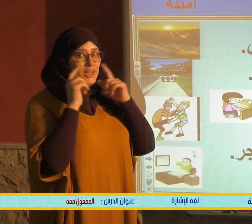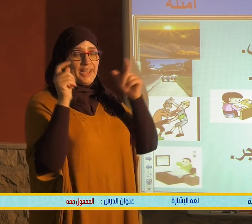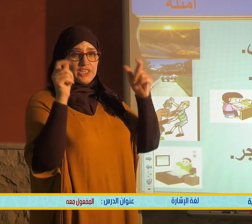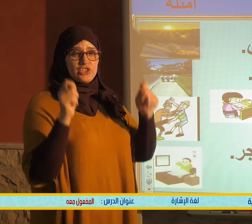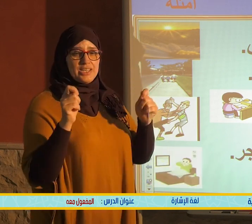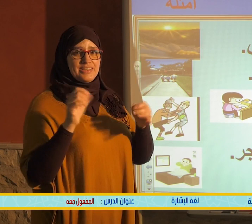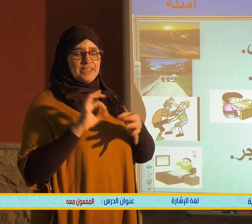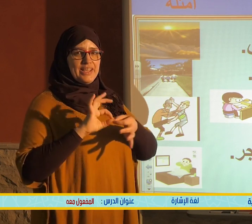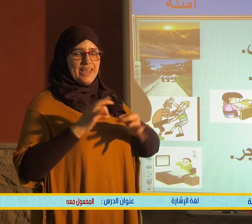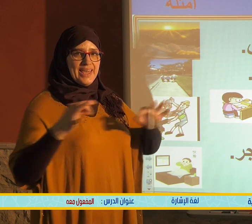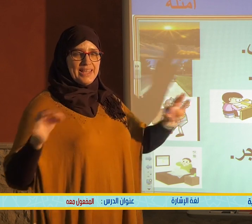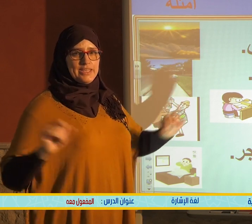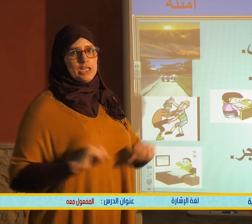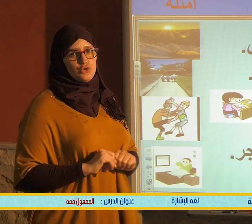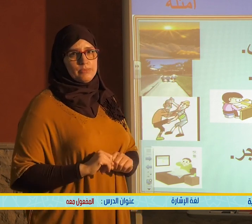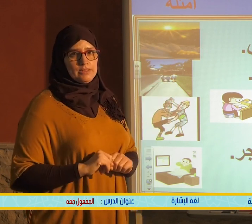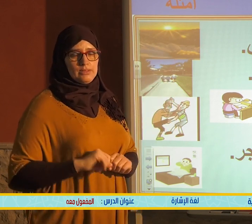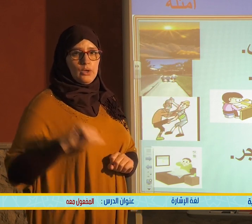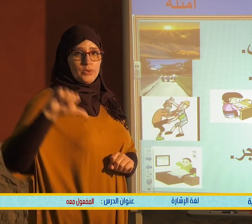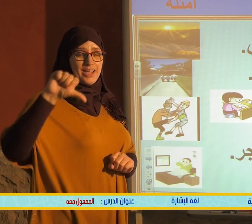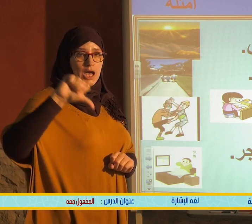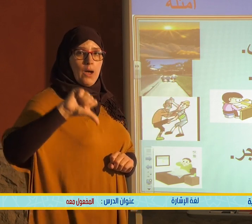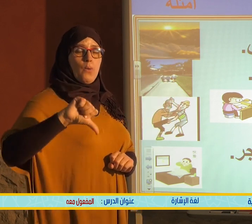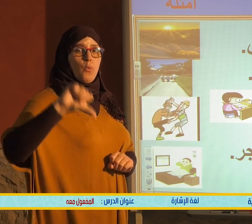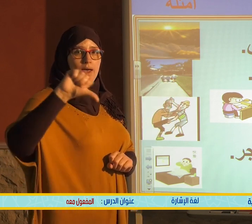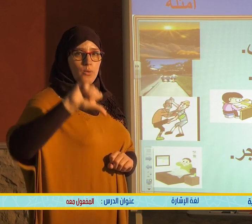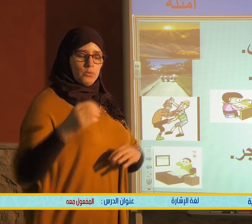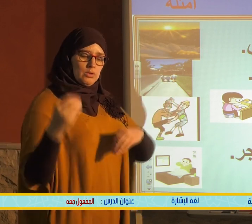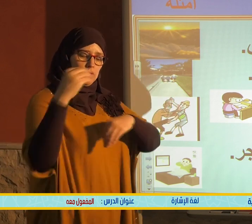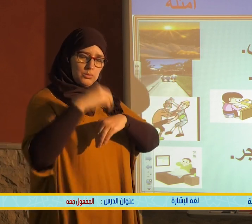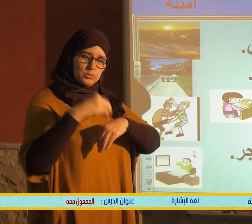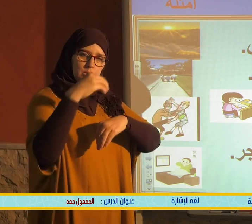نلاحظ جيدا هذه الجمل، هناك واو